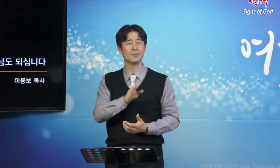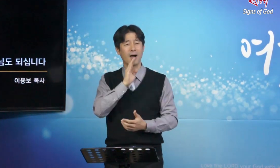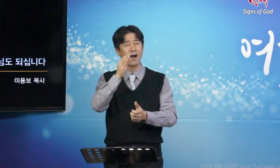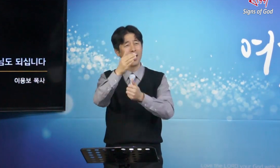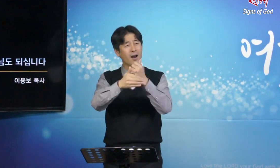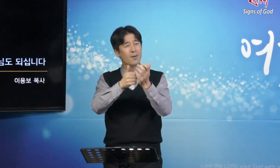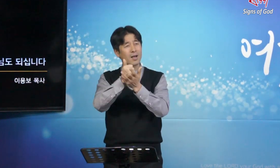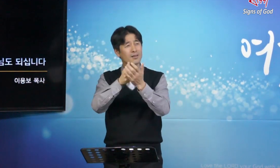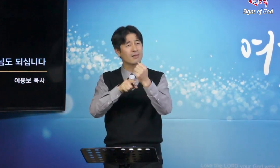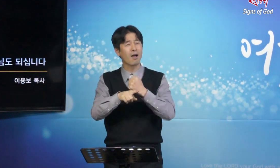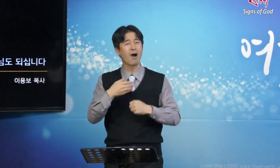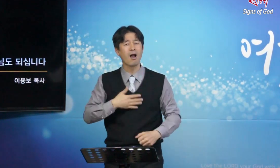모습들에